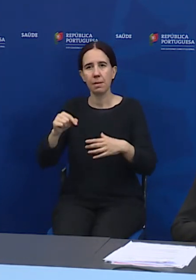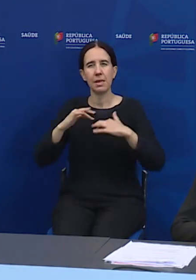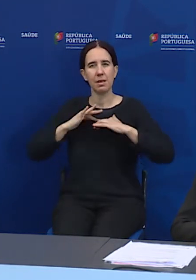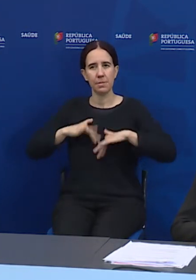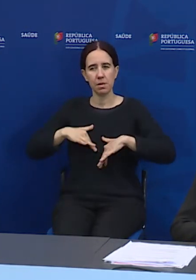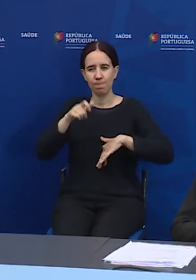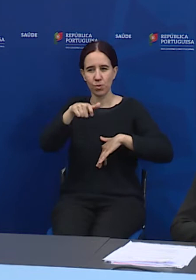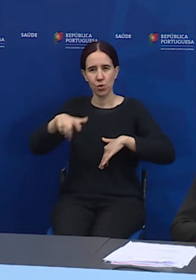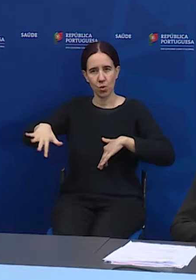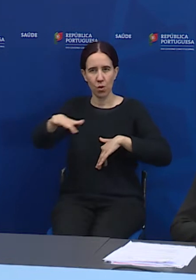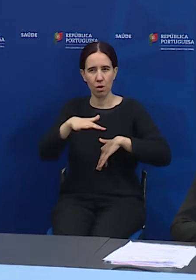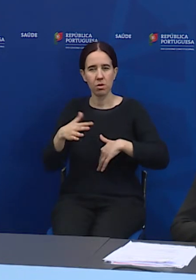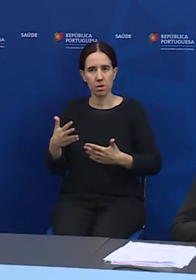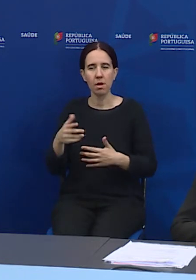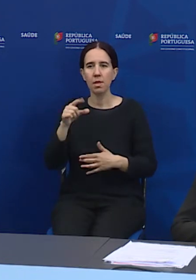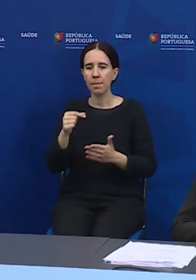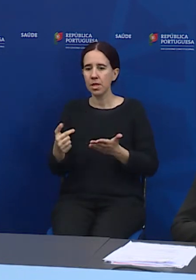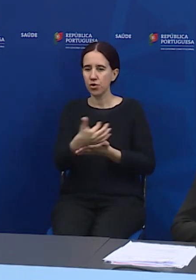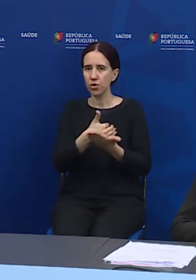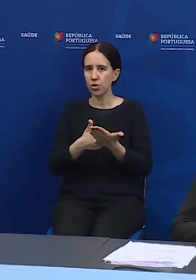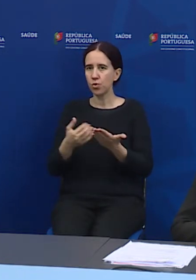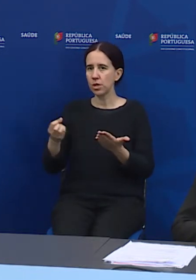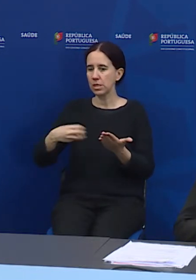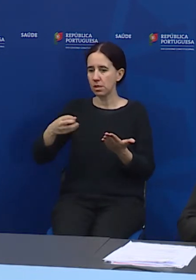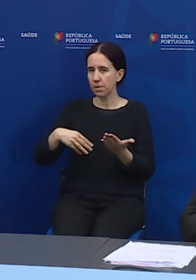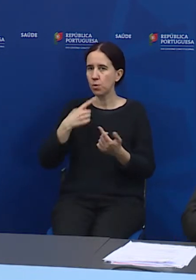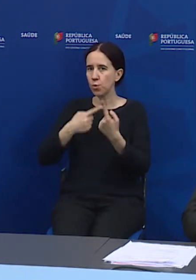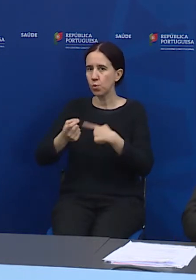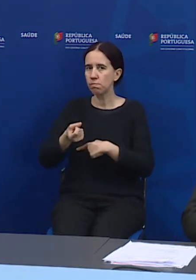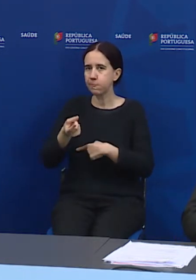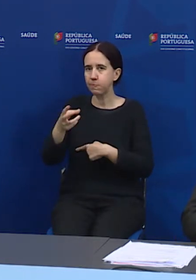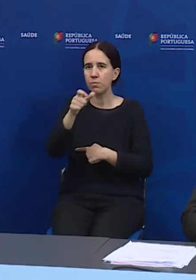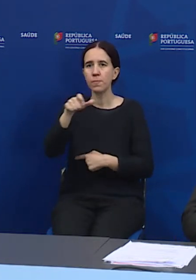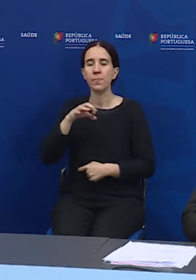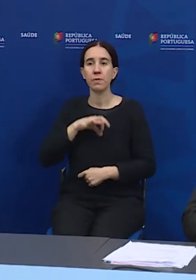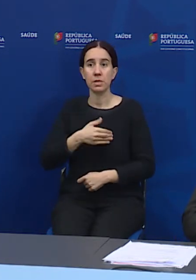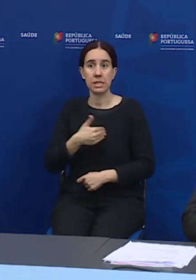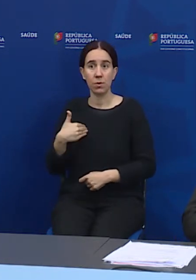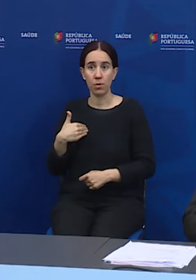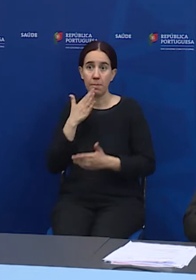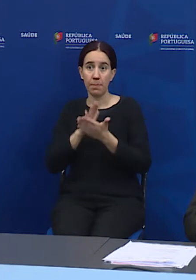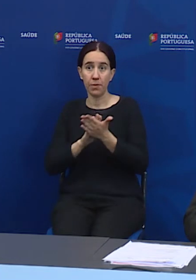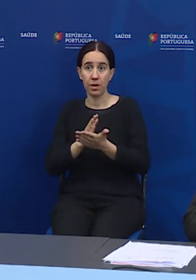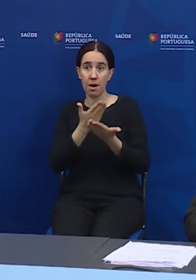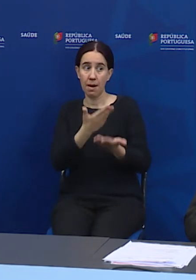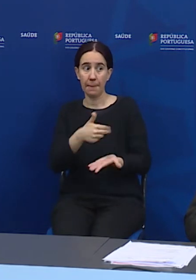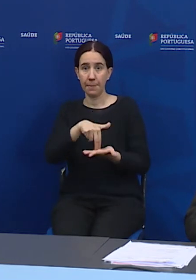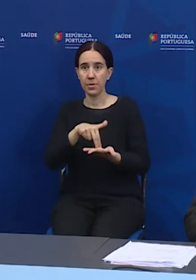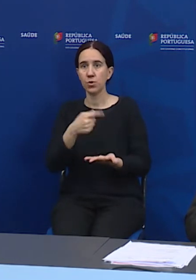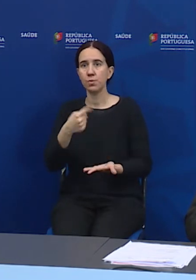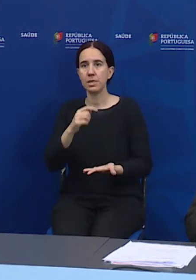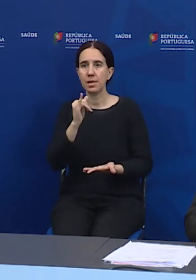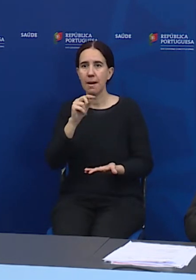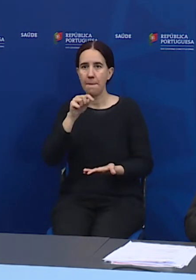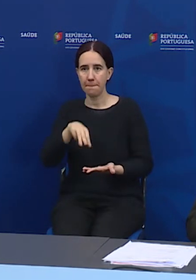nestas pessoas há também registo e eu tenho recebido várias denúncias de profissionais de saúde aproveitando a presença também aqui do